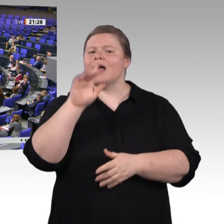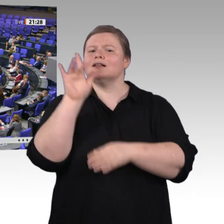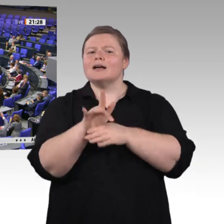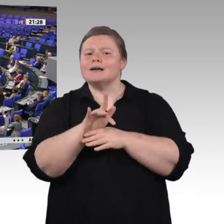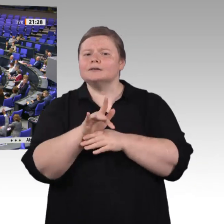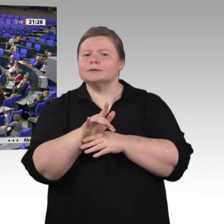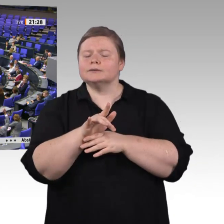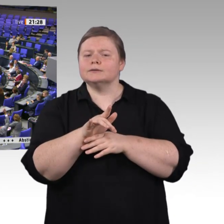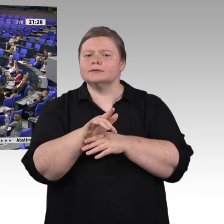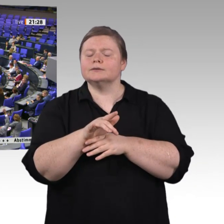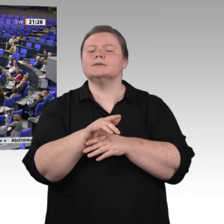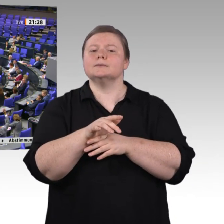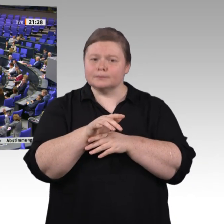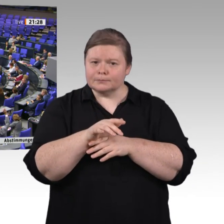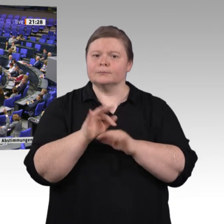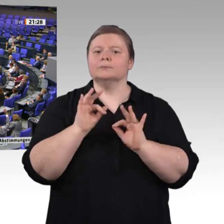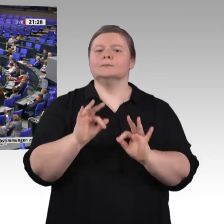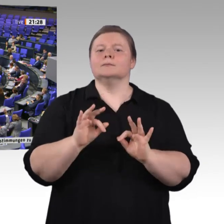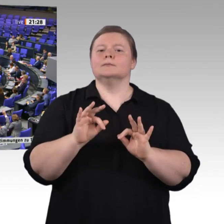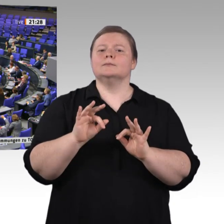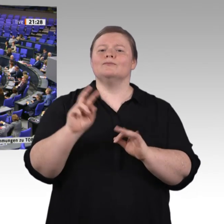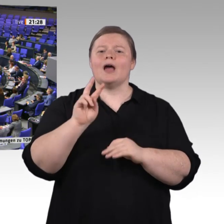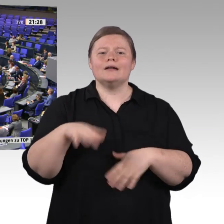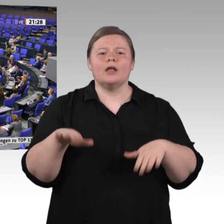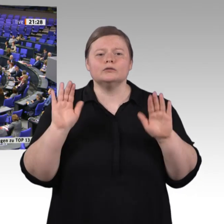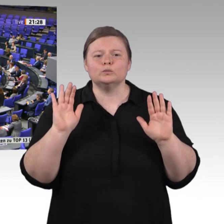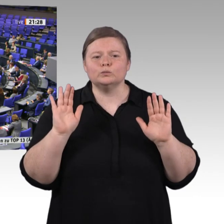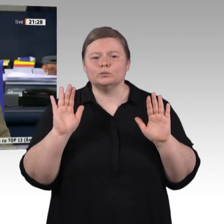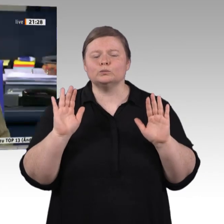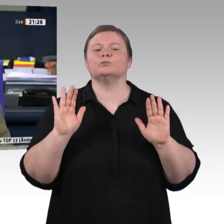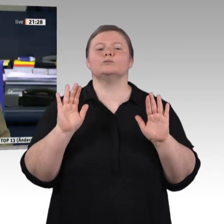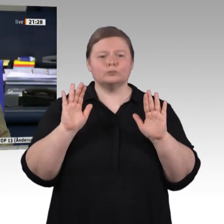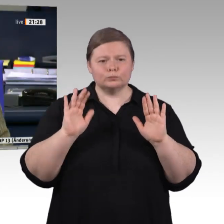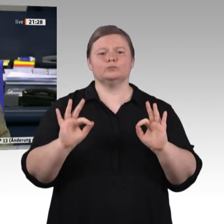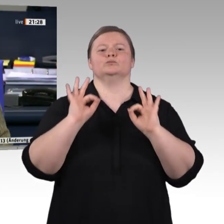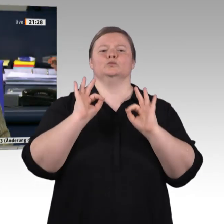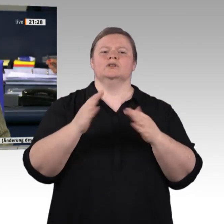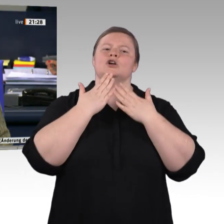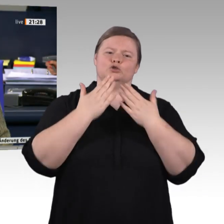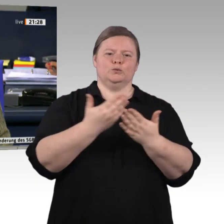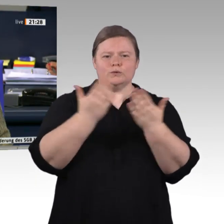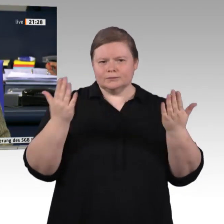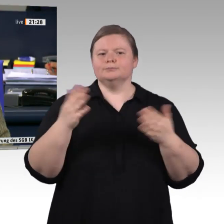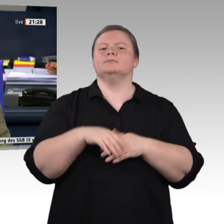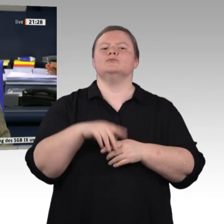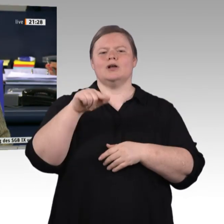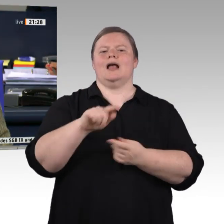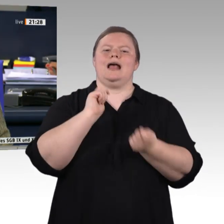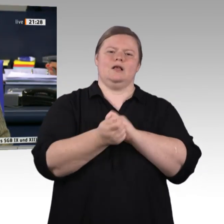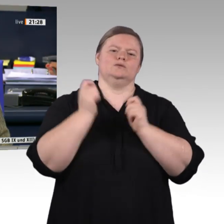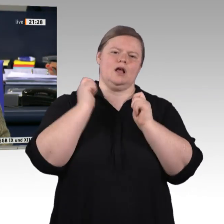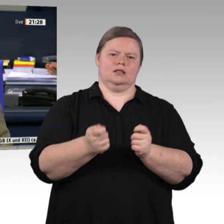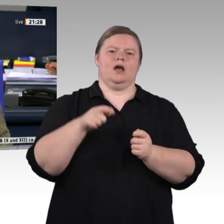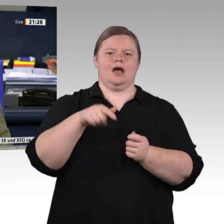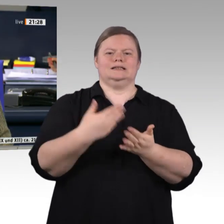Wer enthält sich? Dankeschön. Der Änderungsantrag ist abgelehnt. Zugestimmt haben für diesen Antrag die Fraktionen Linke